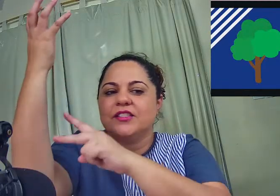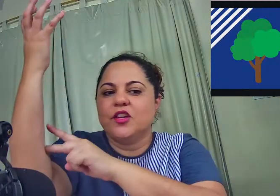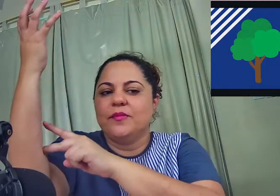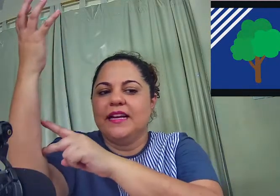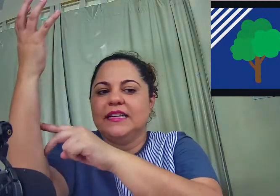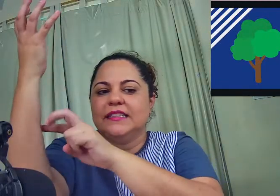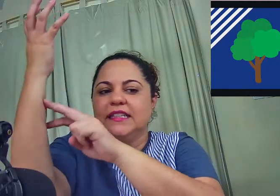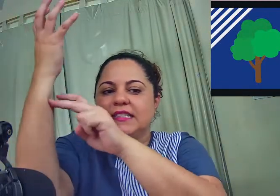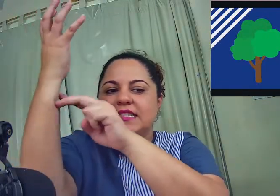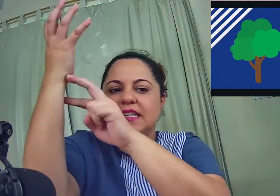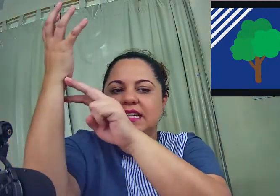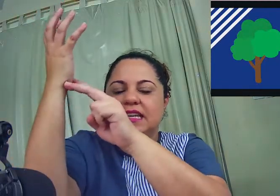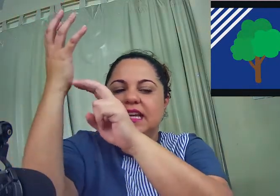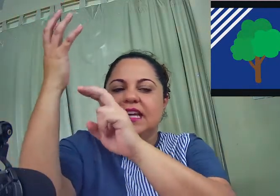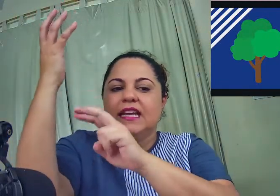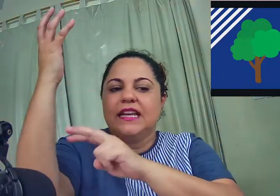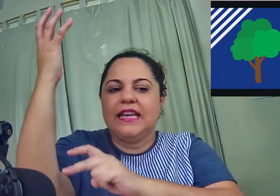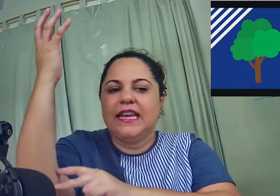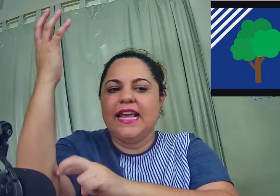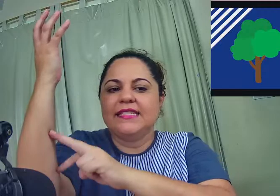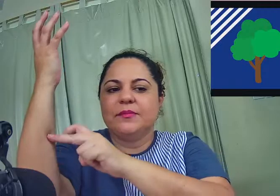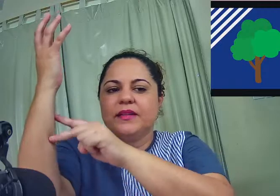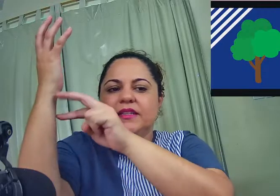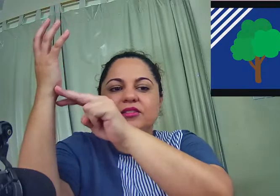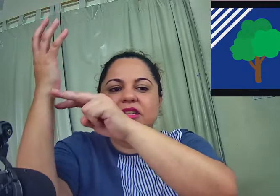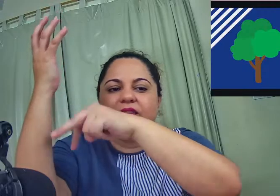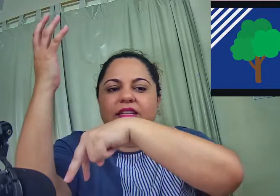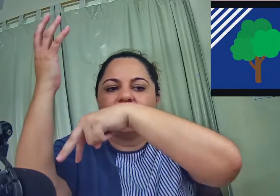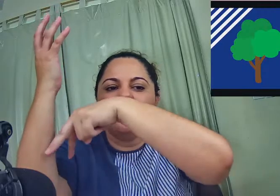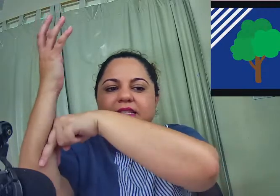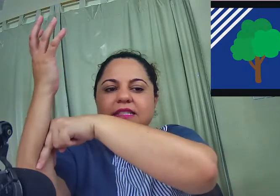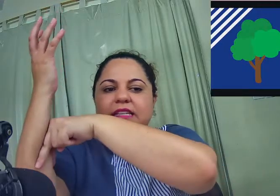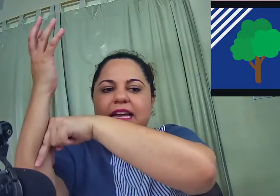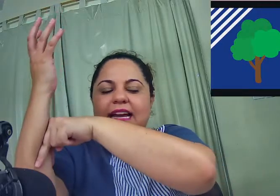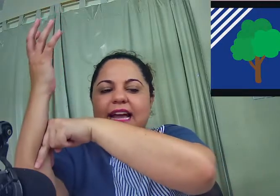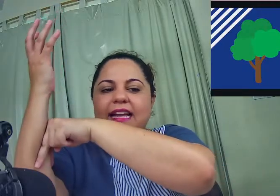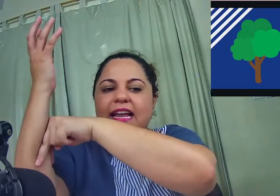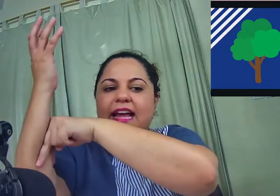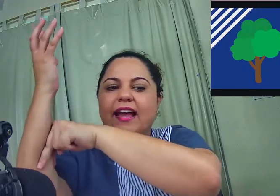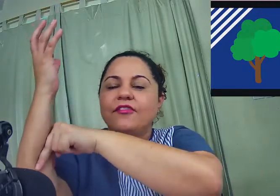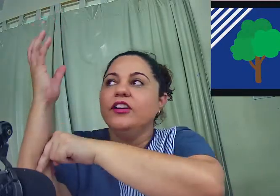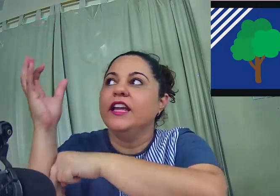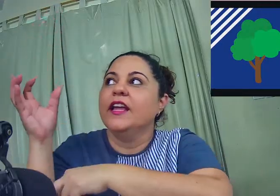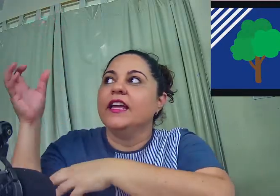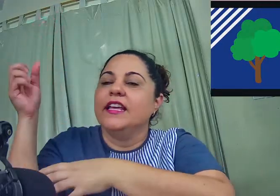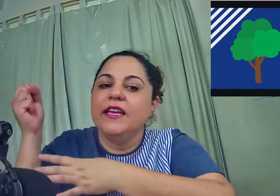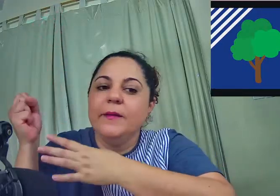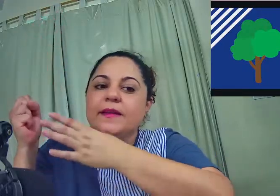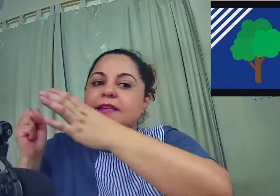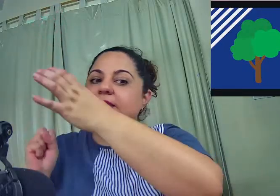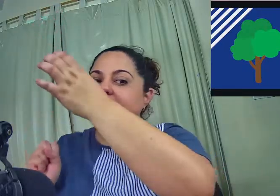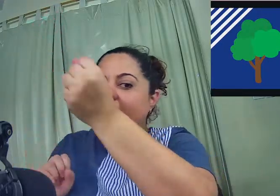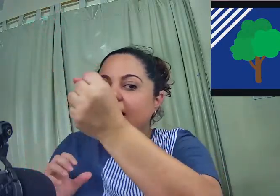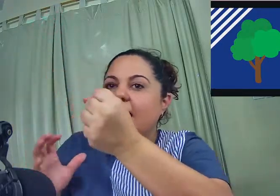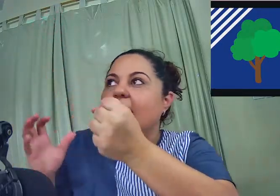sobe andando assim? Nesse plano não, ela sobe assim, ela agarra na árvore e escala a